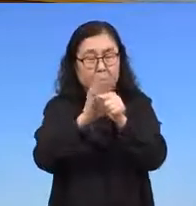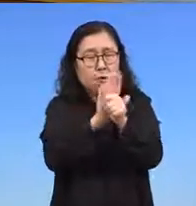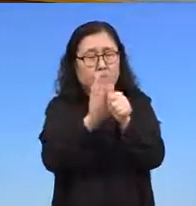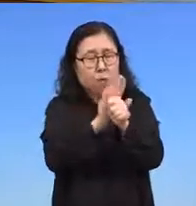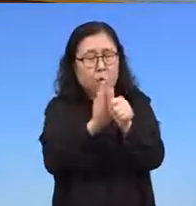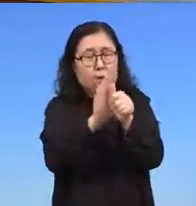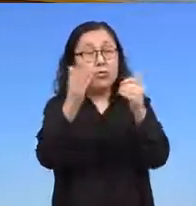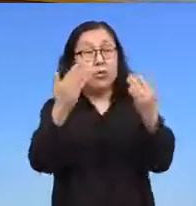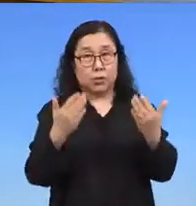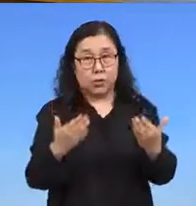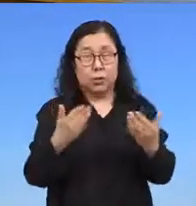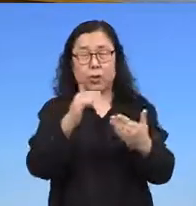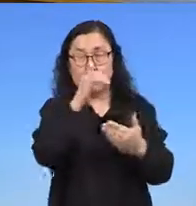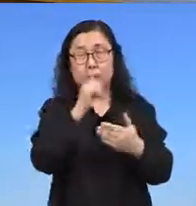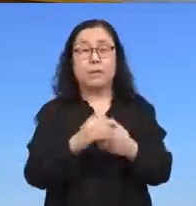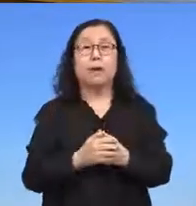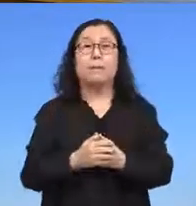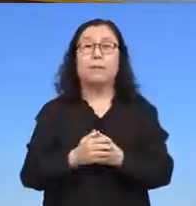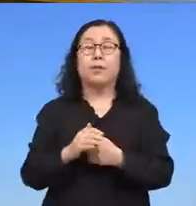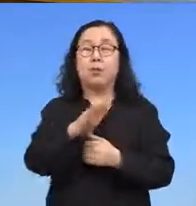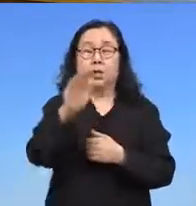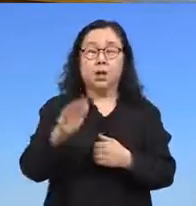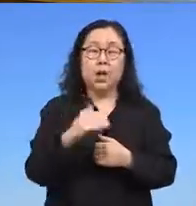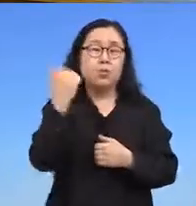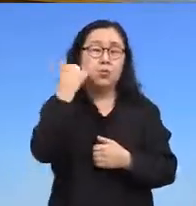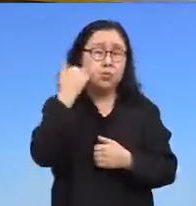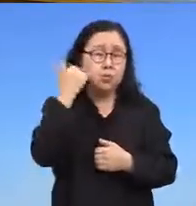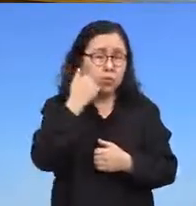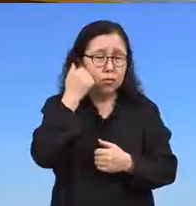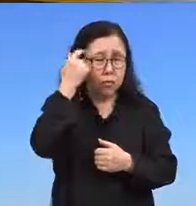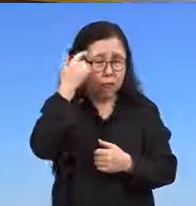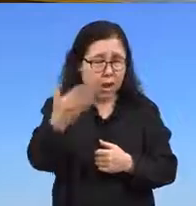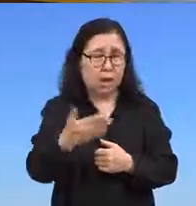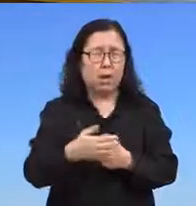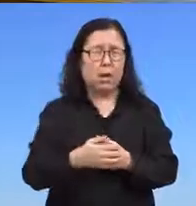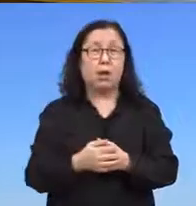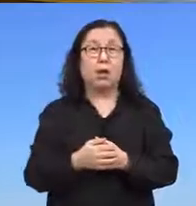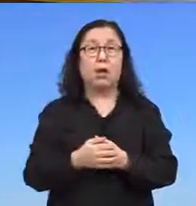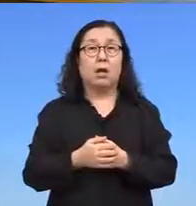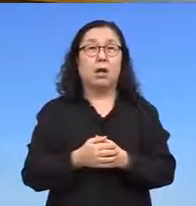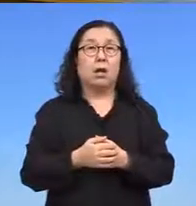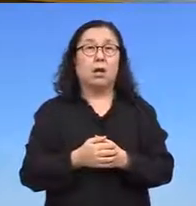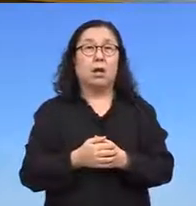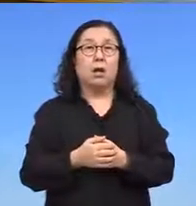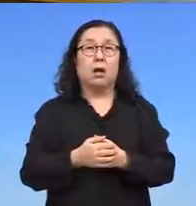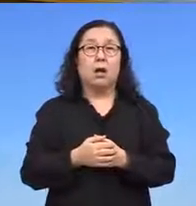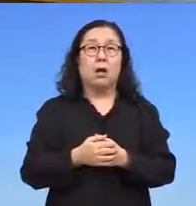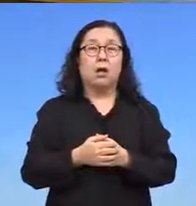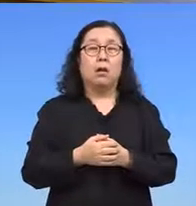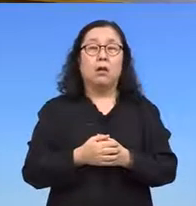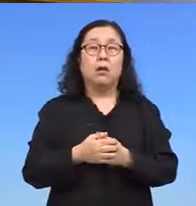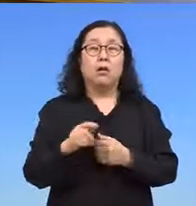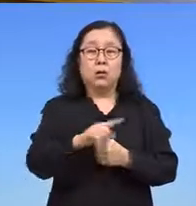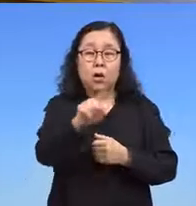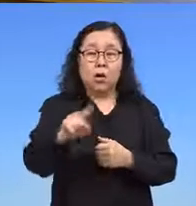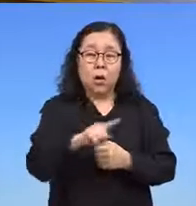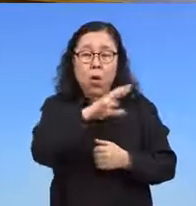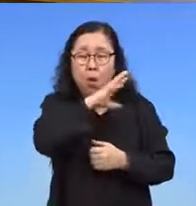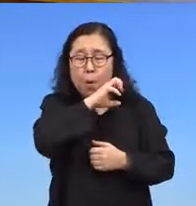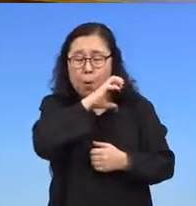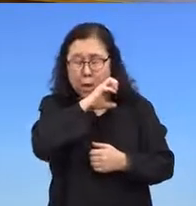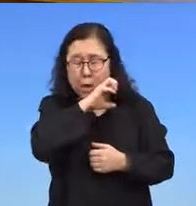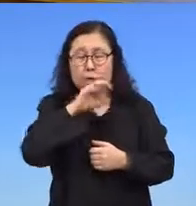거거든요. 그리고 그 다음 내용을 한번 보세요. 우리가 누구냐? 모세가 이런 말을 하는 겁니다. 우리가